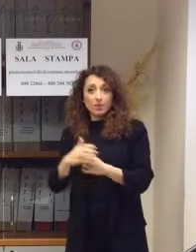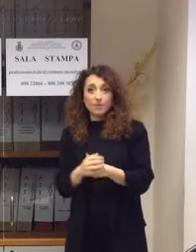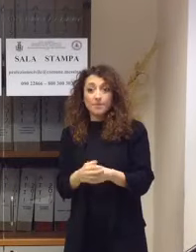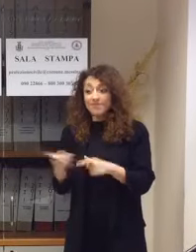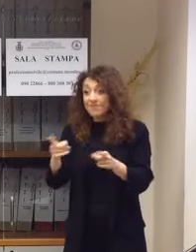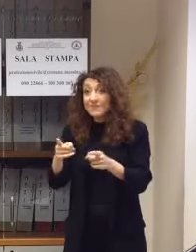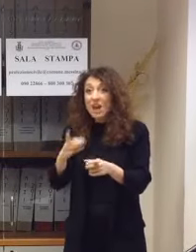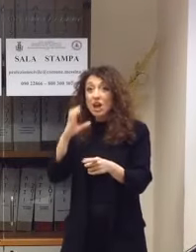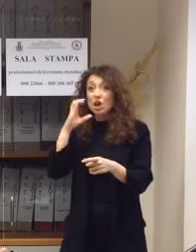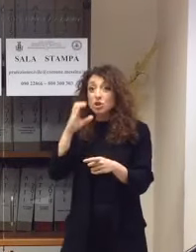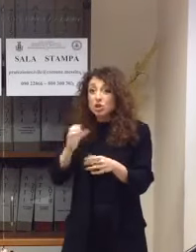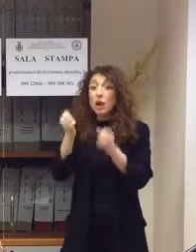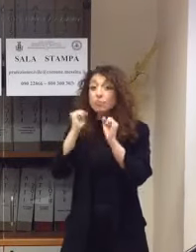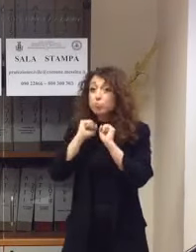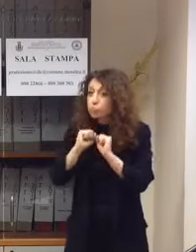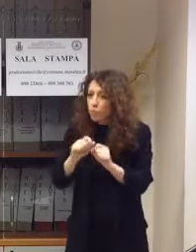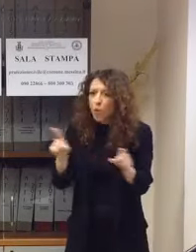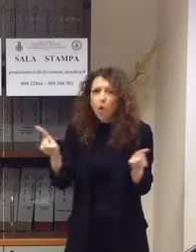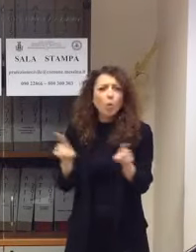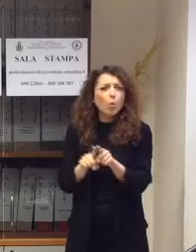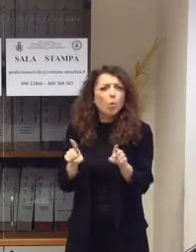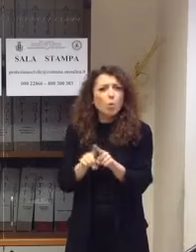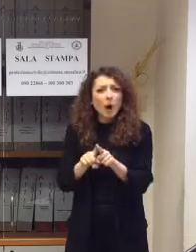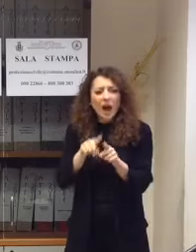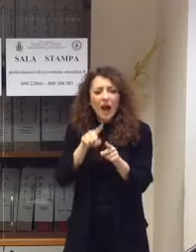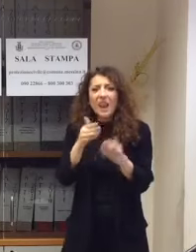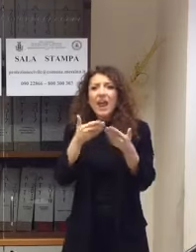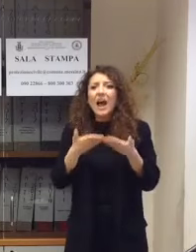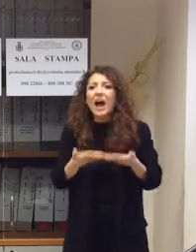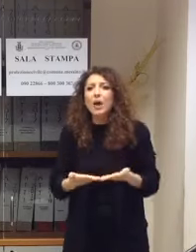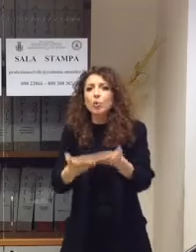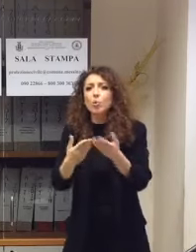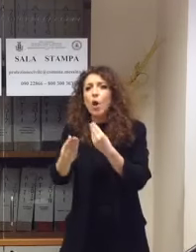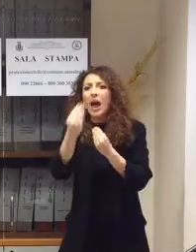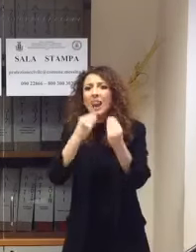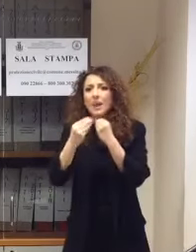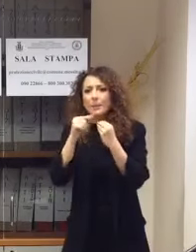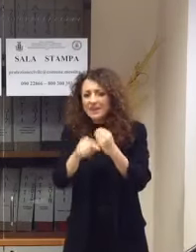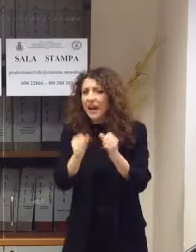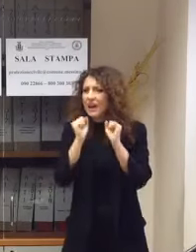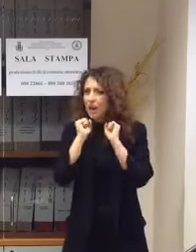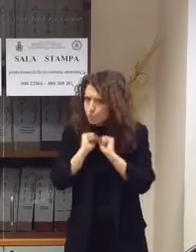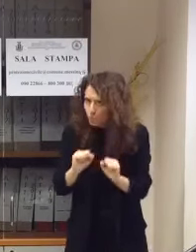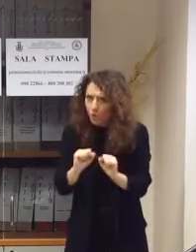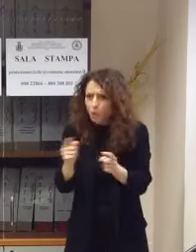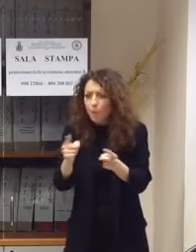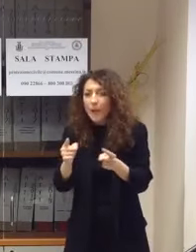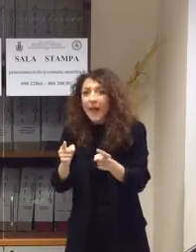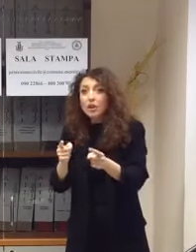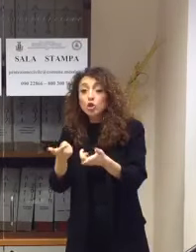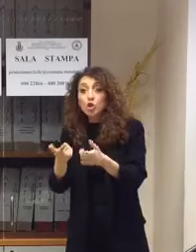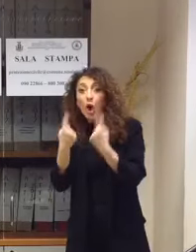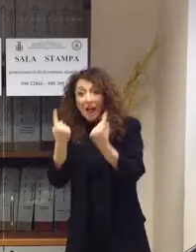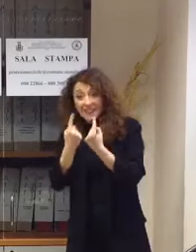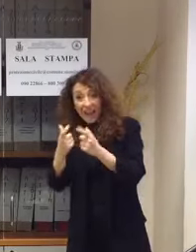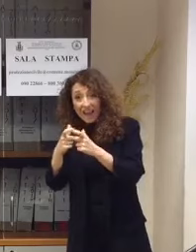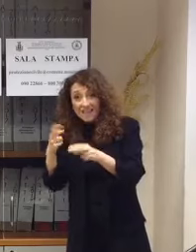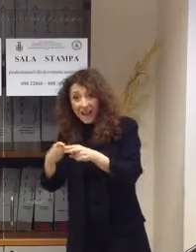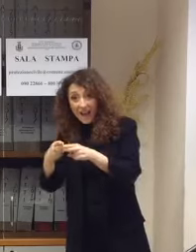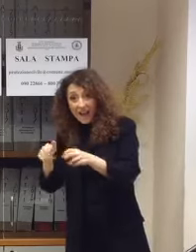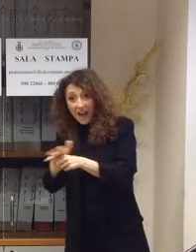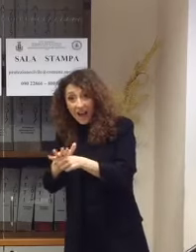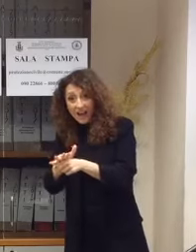C può usufruire comunque dell'aiuto alimentare nel frattempo che rilasciamo la carta. Non c'è nessuna vergogna, guardate,